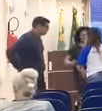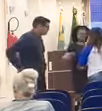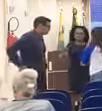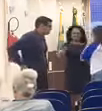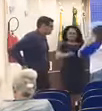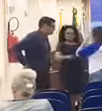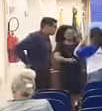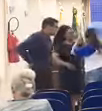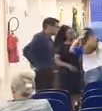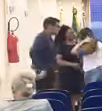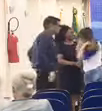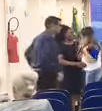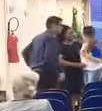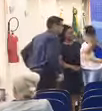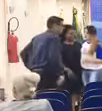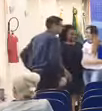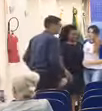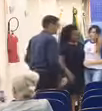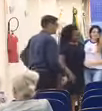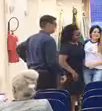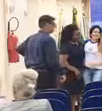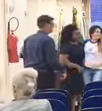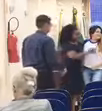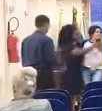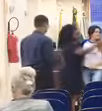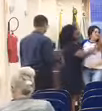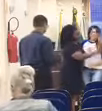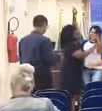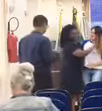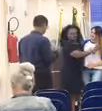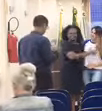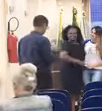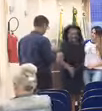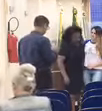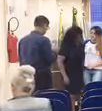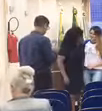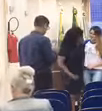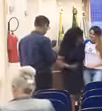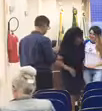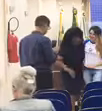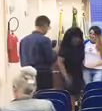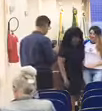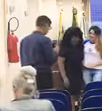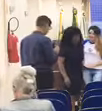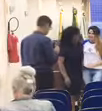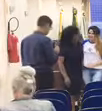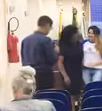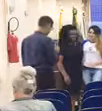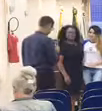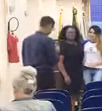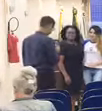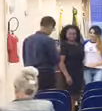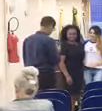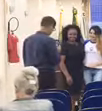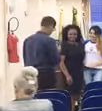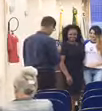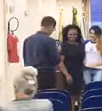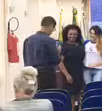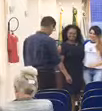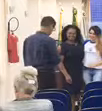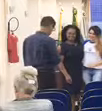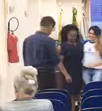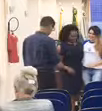para ele discorrer a respeito daquilo que bem lhe interessar falar sobre o município, né? Mas o importante é